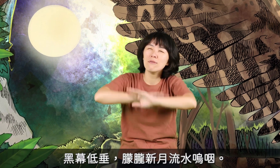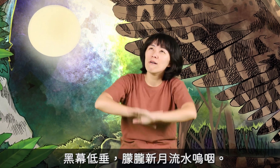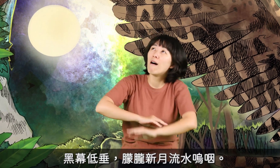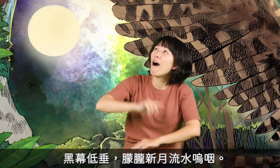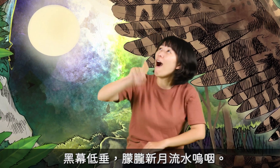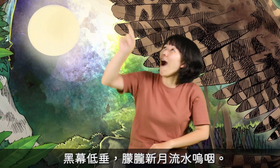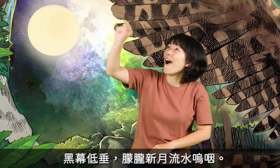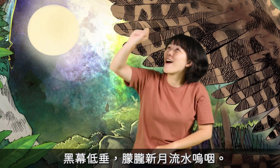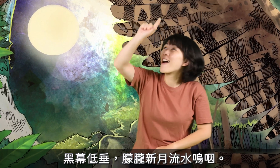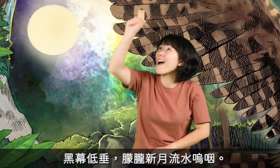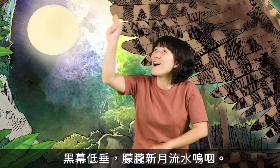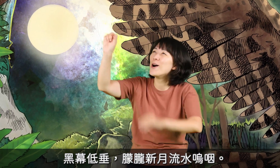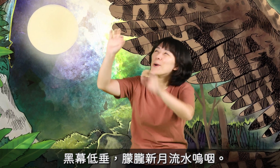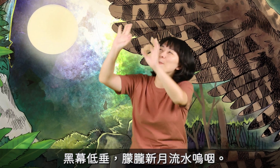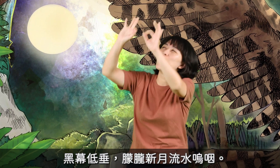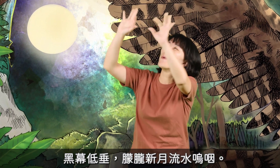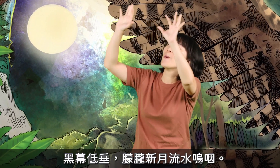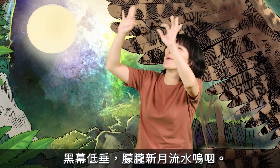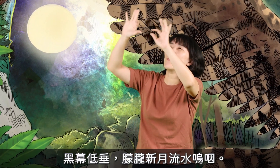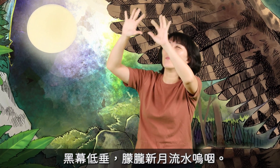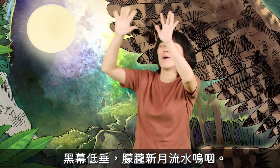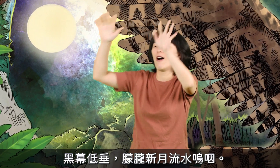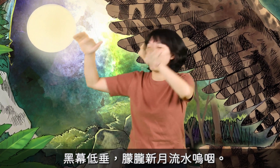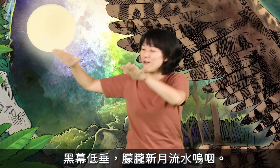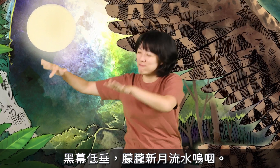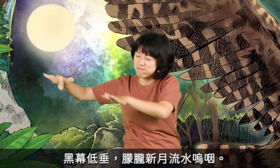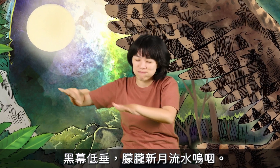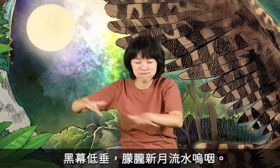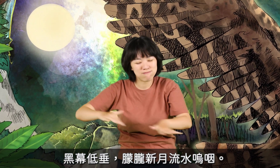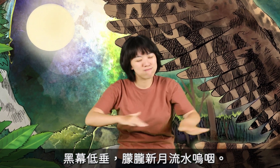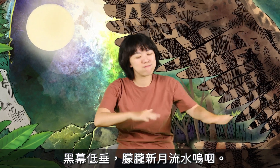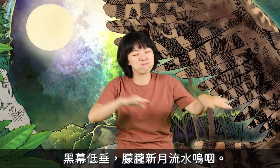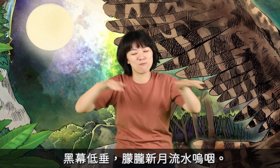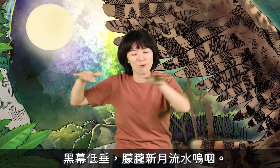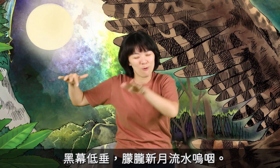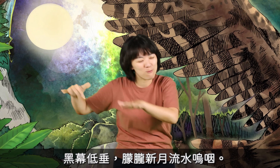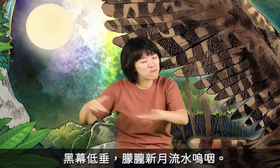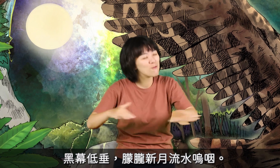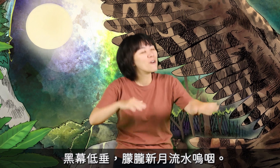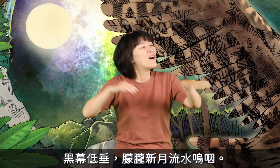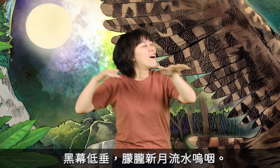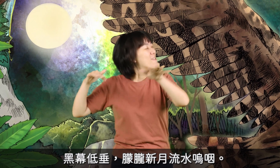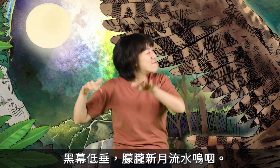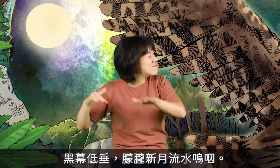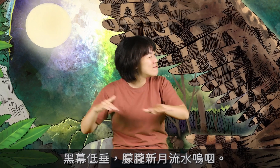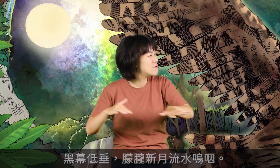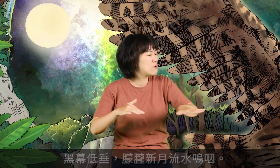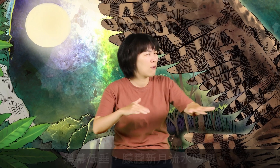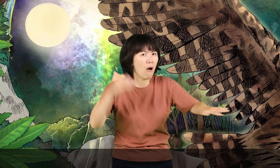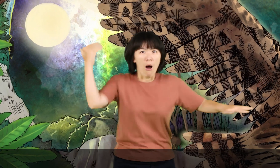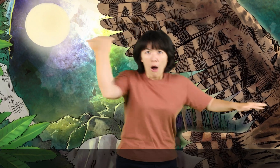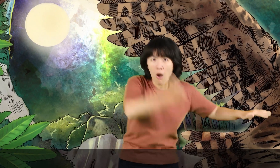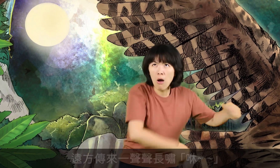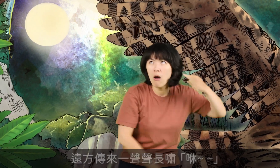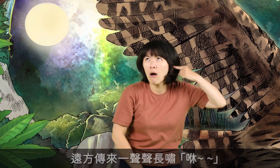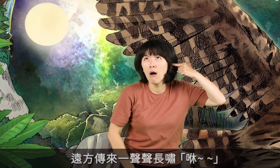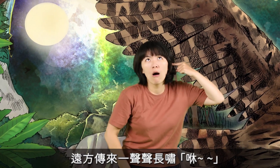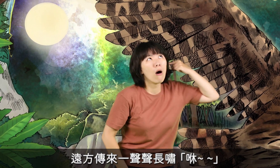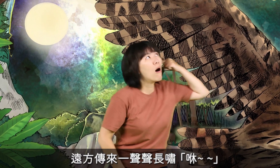黑幕低垂，朦胧星月，流水呜咽， 远